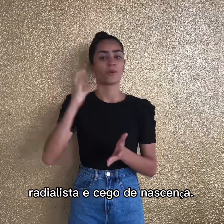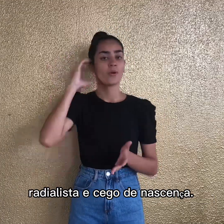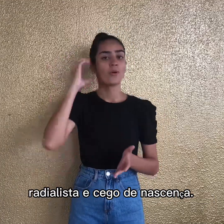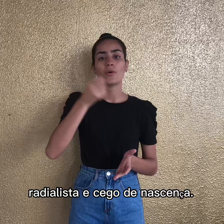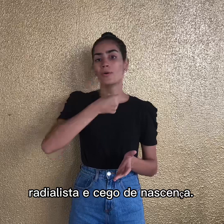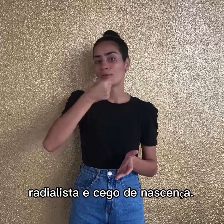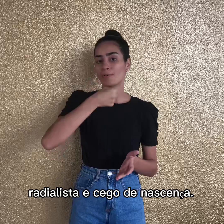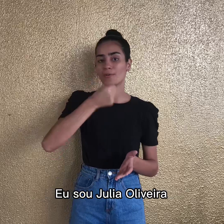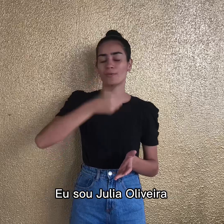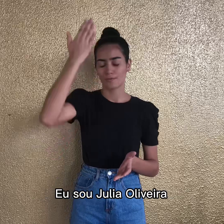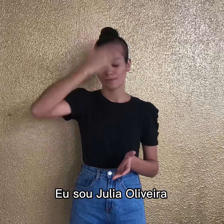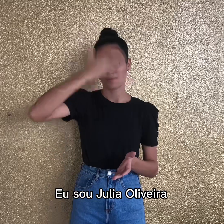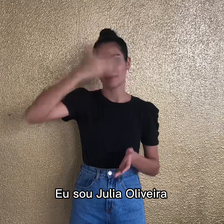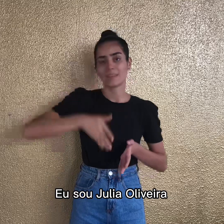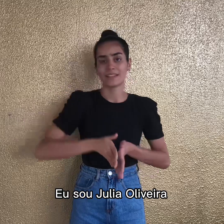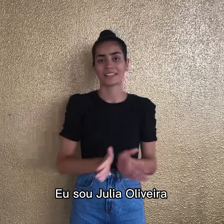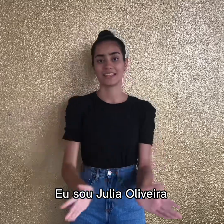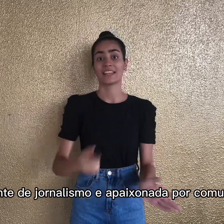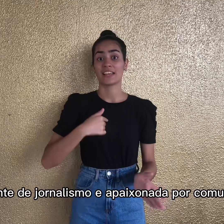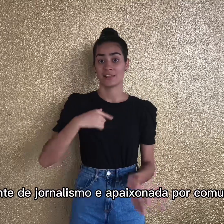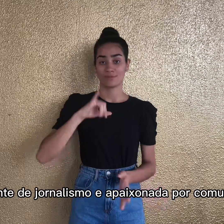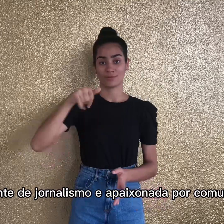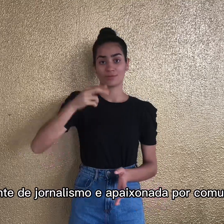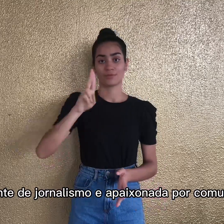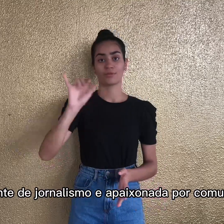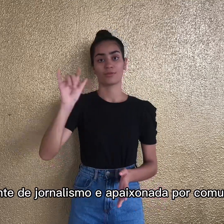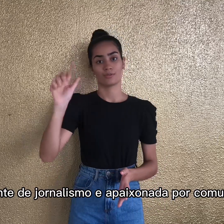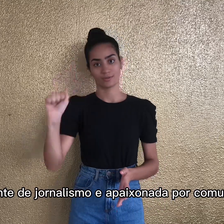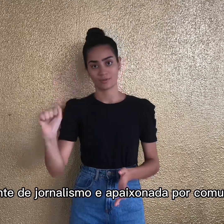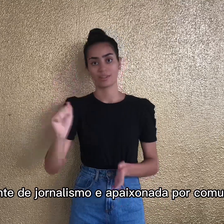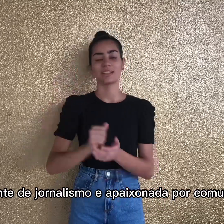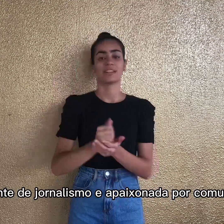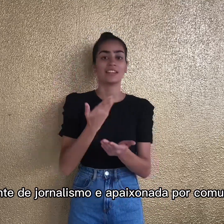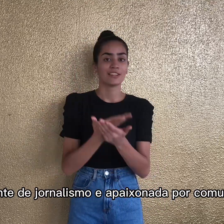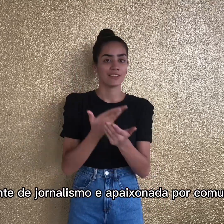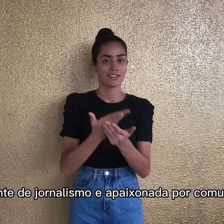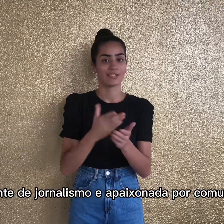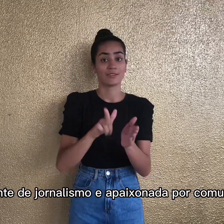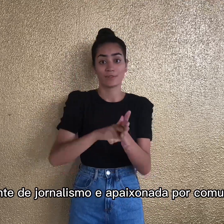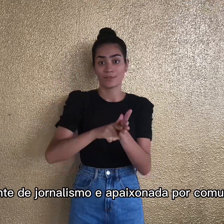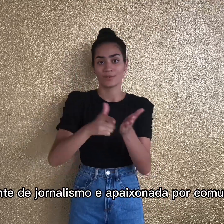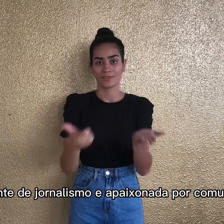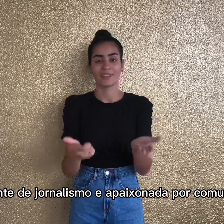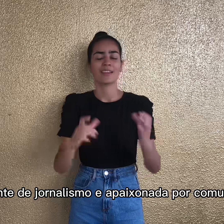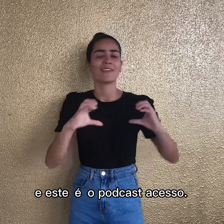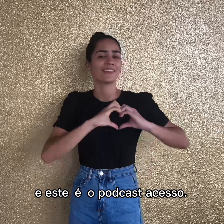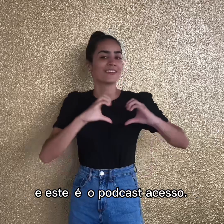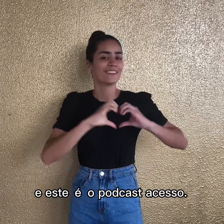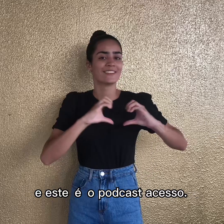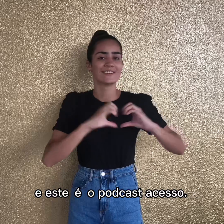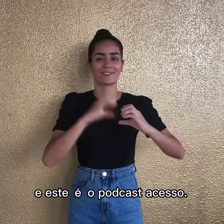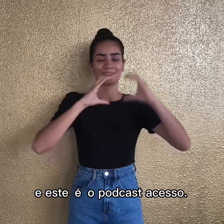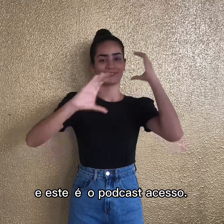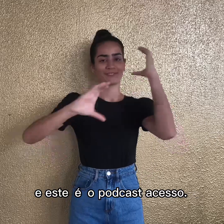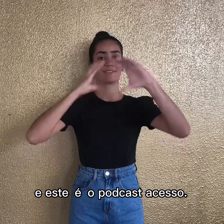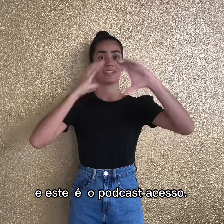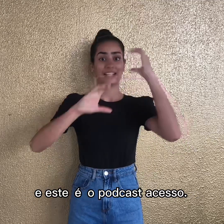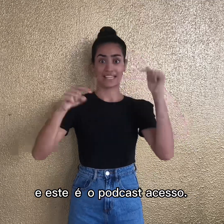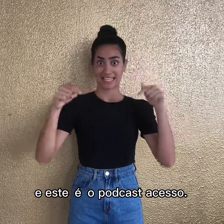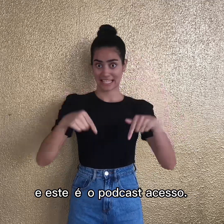de nascença. Eu sou Júlia Oliveira, estudante de jornalismo e apaixonada por comunicação. E este é o podcast